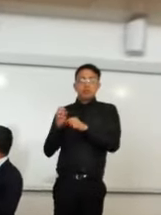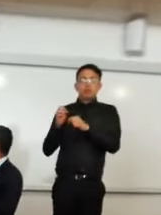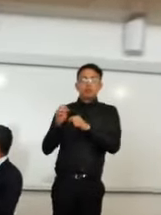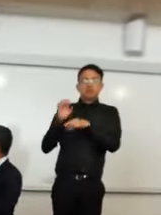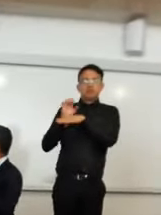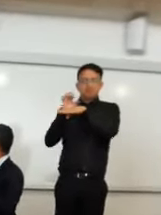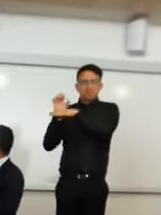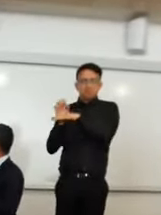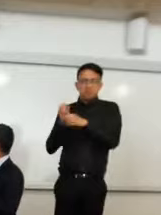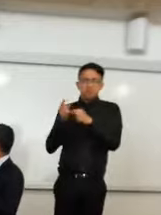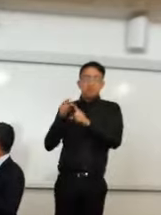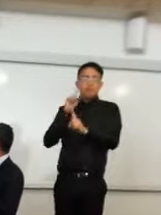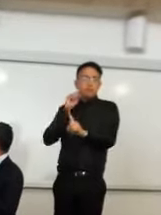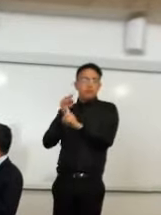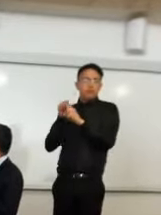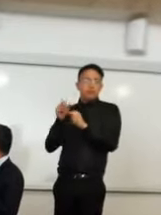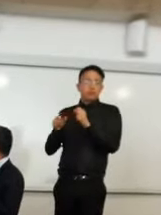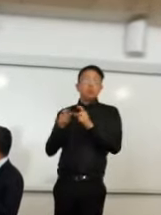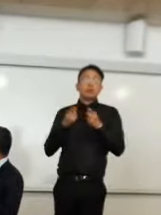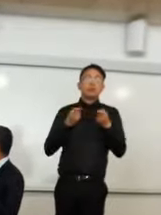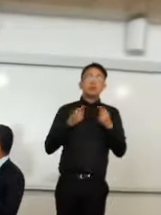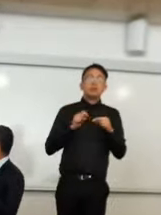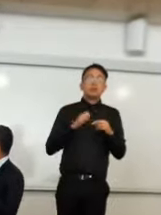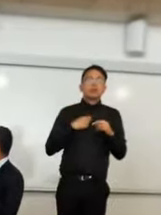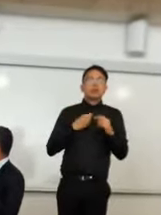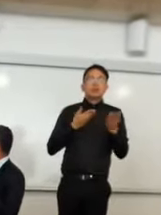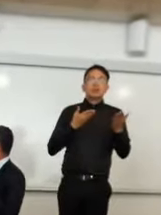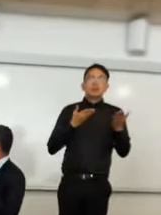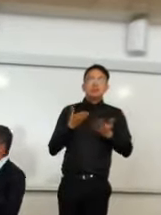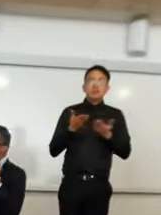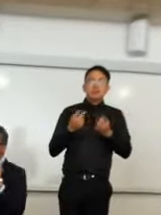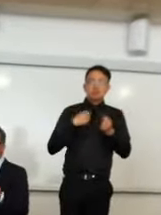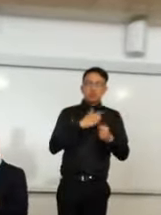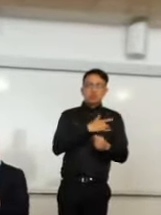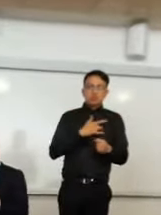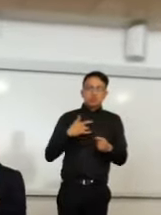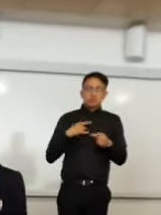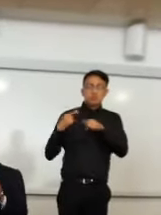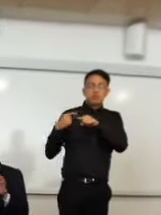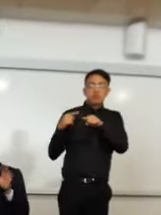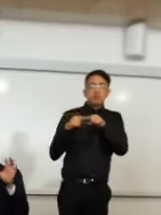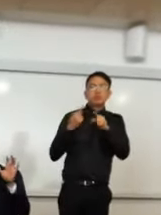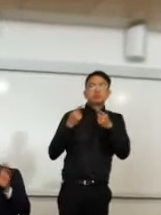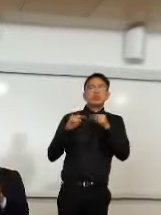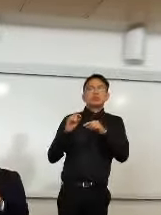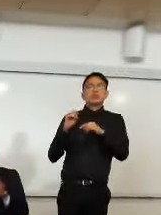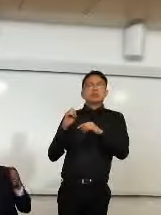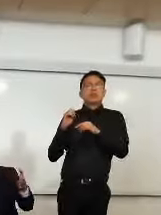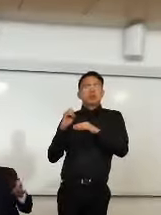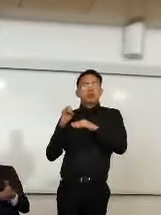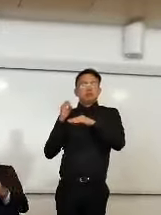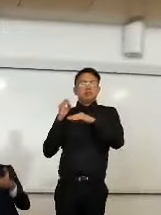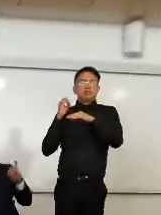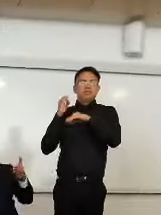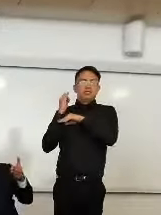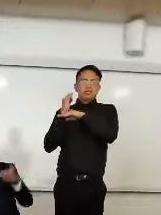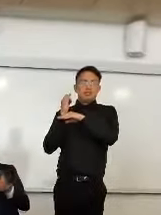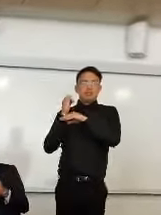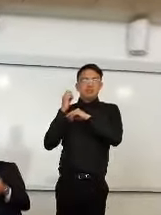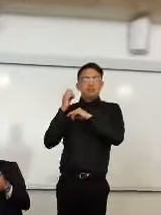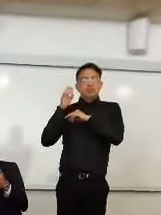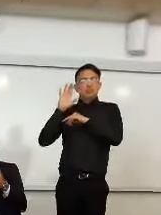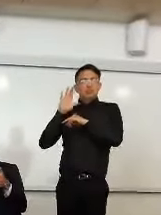aseguramiento, y también a los prestadores de servicios de salud y las entidades territoriales y la Superintendencia Nacional de Salud. Aquí hay algo bien importante: cuando se